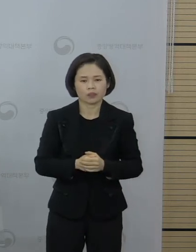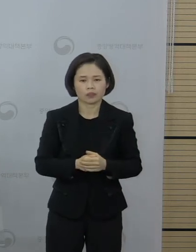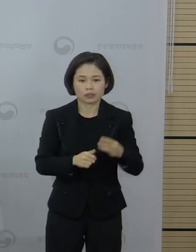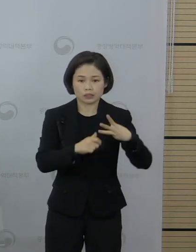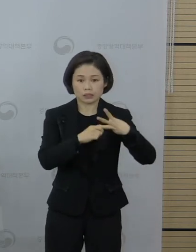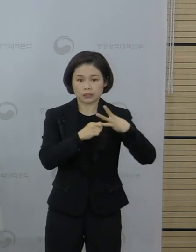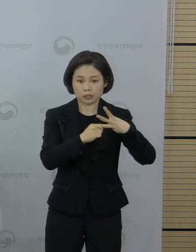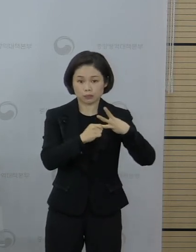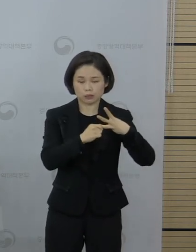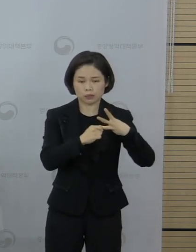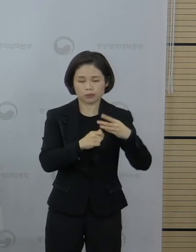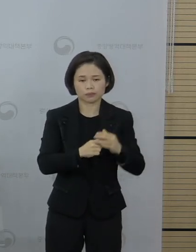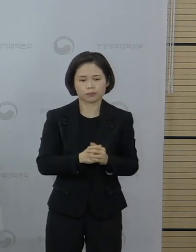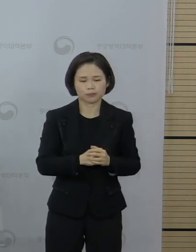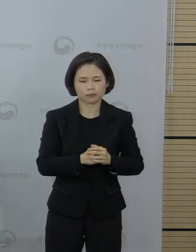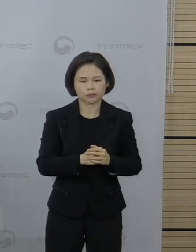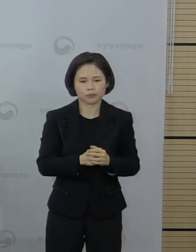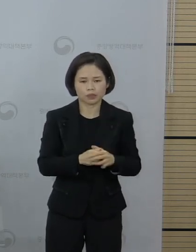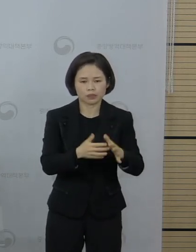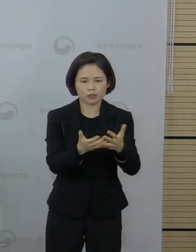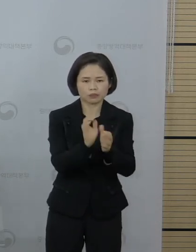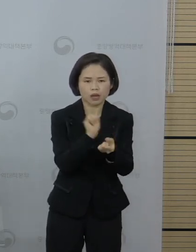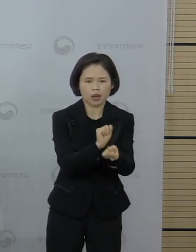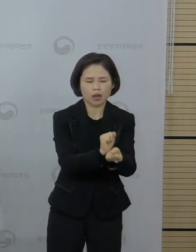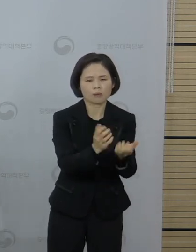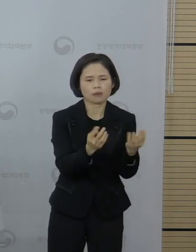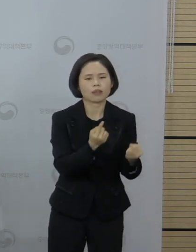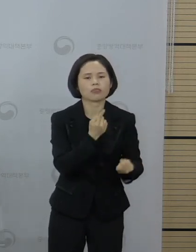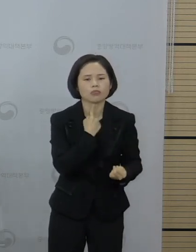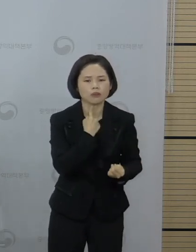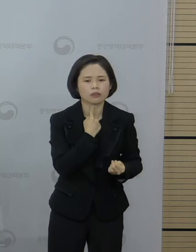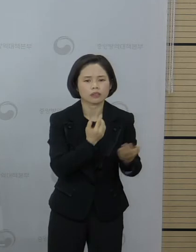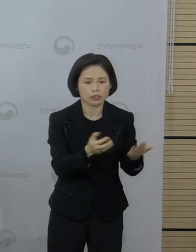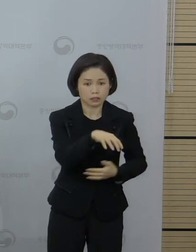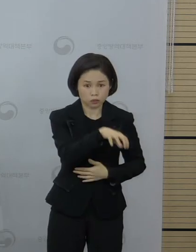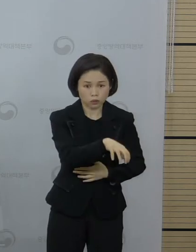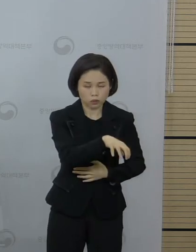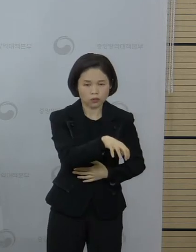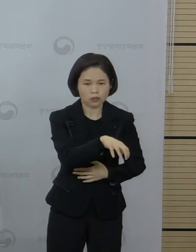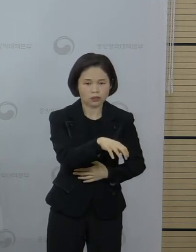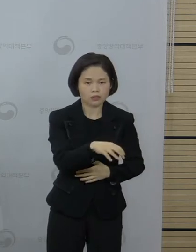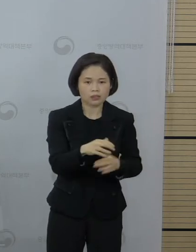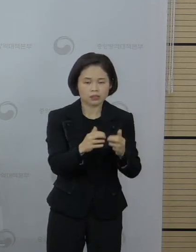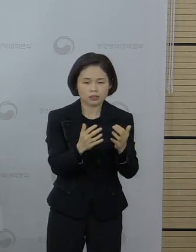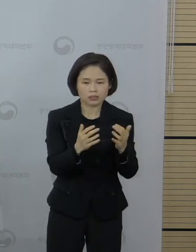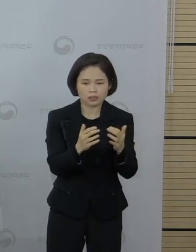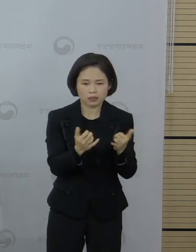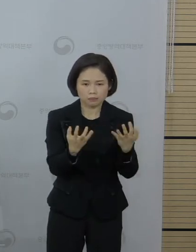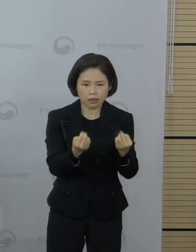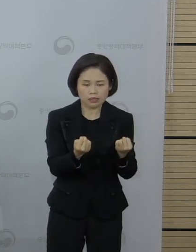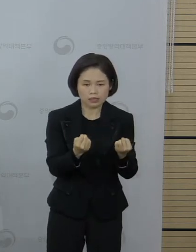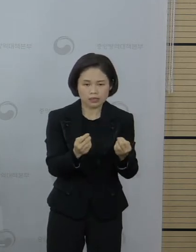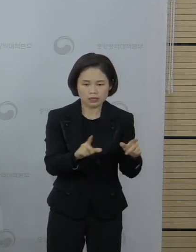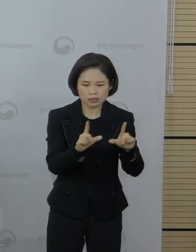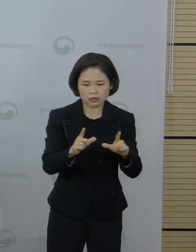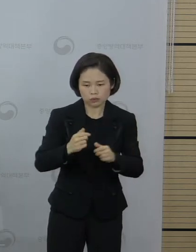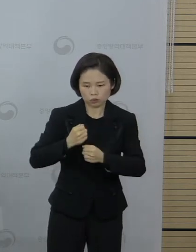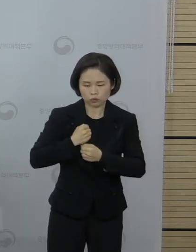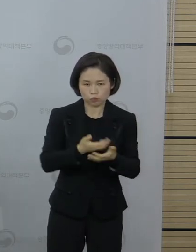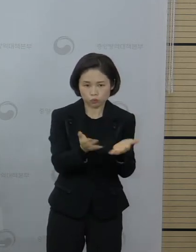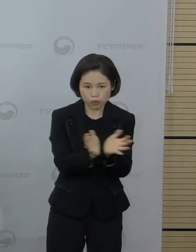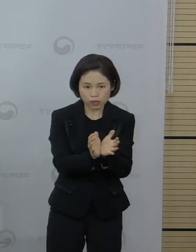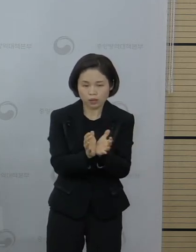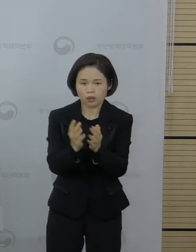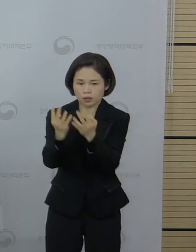셋째로는 집단 감염 발생이 많았던 사업장, 그리고 집단 거주시설인 군부대, 교도소